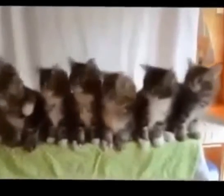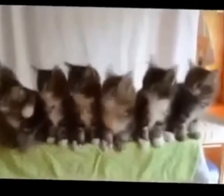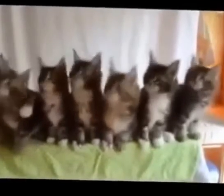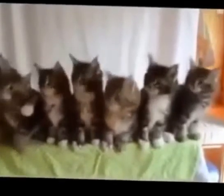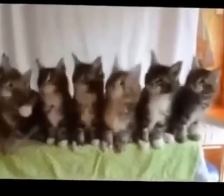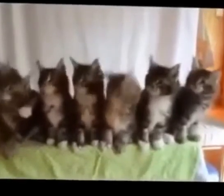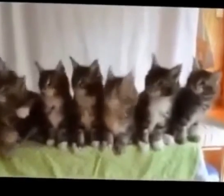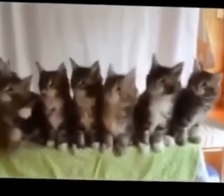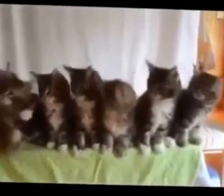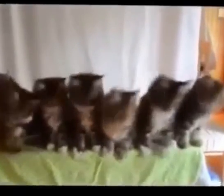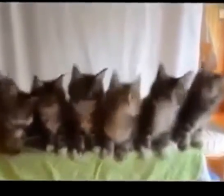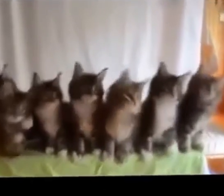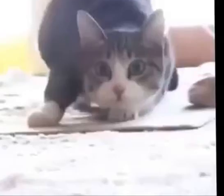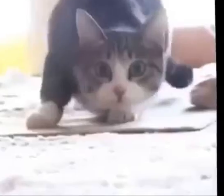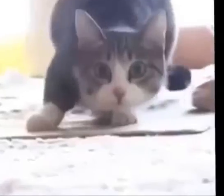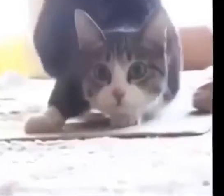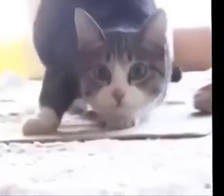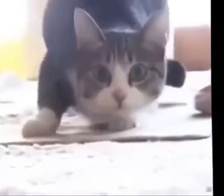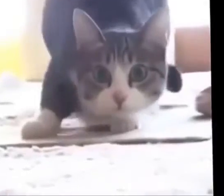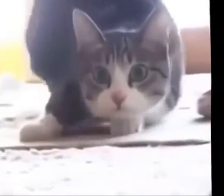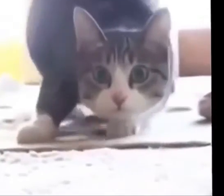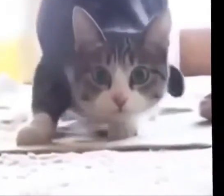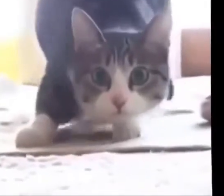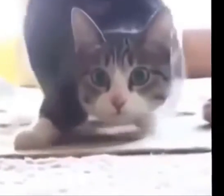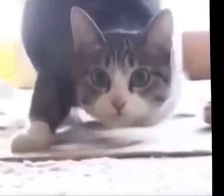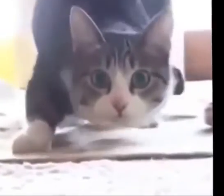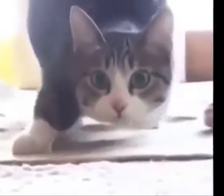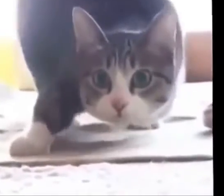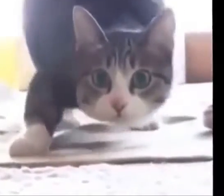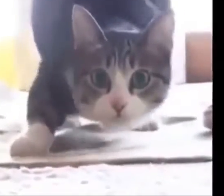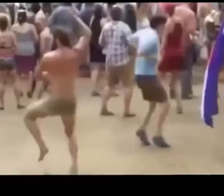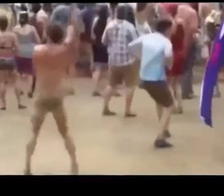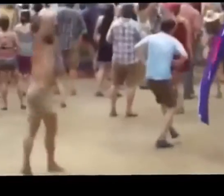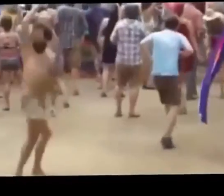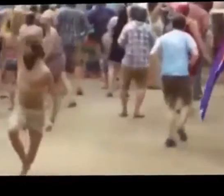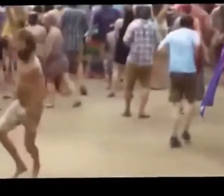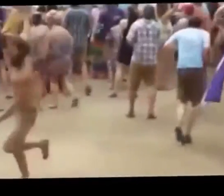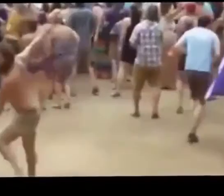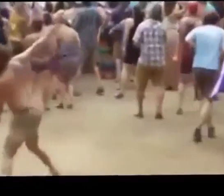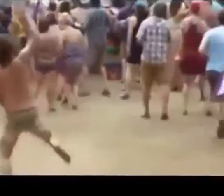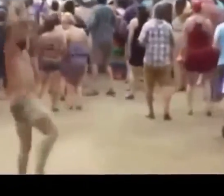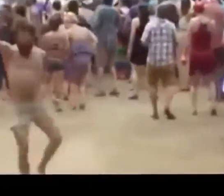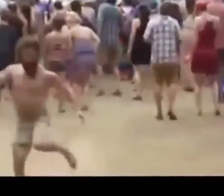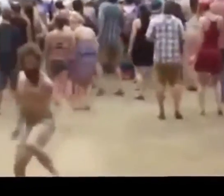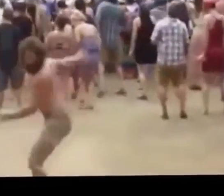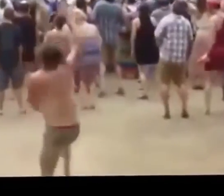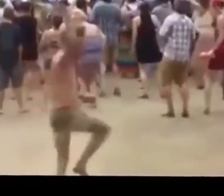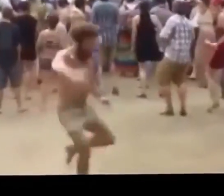oh. Fim de semana começou. Oh, oh, oh,